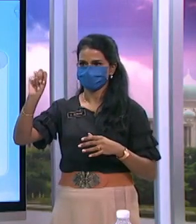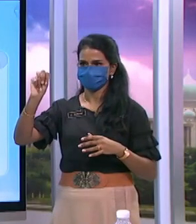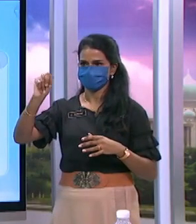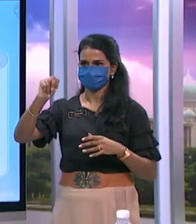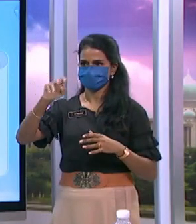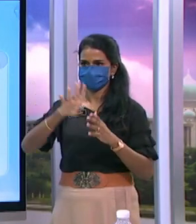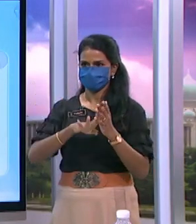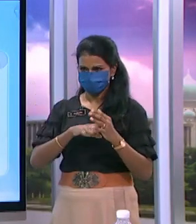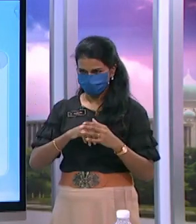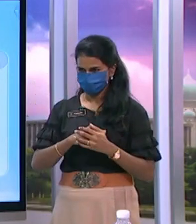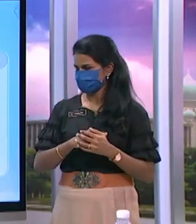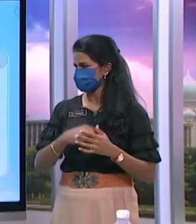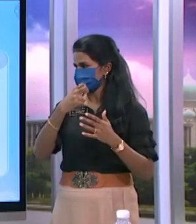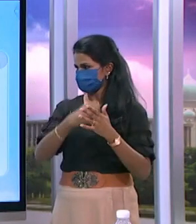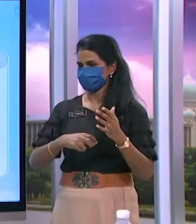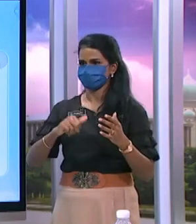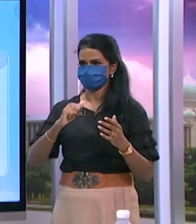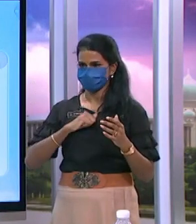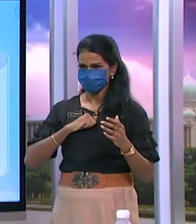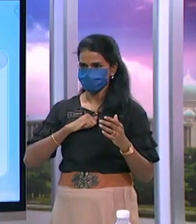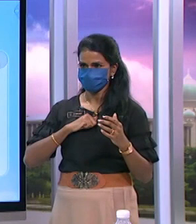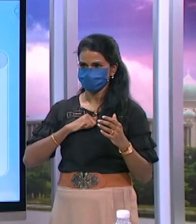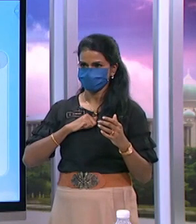Kesederhanaan. Okey. Harga diri.